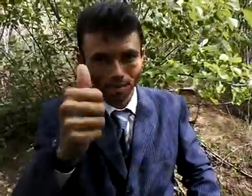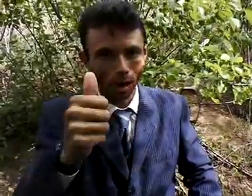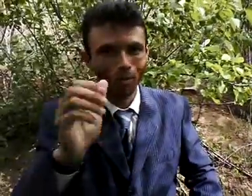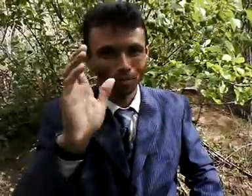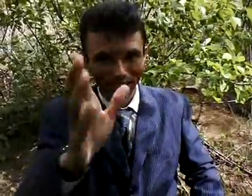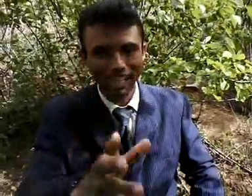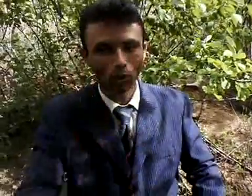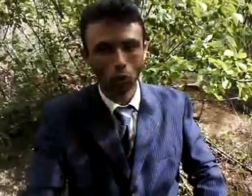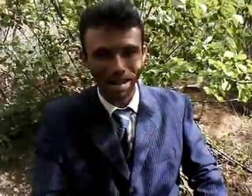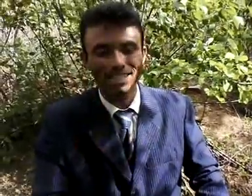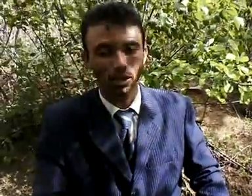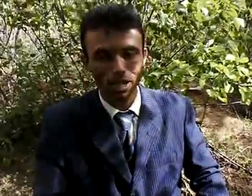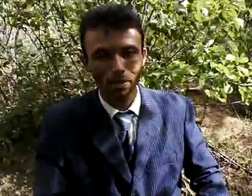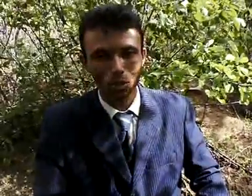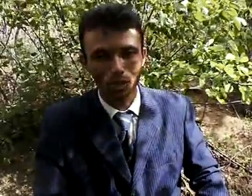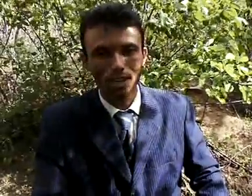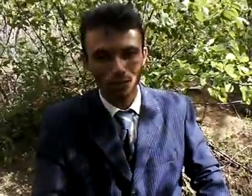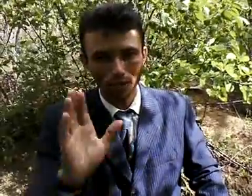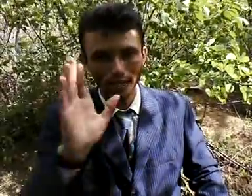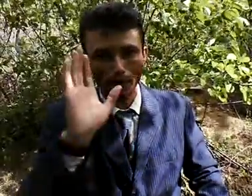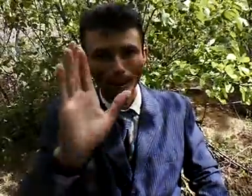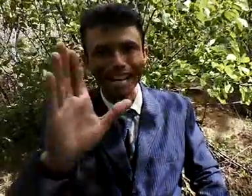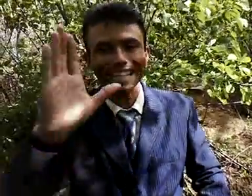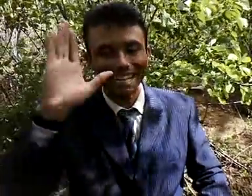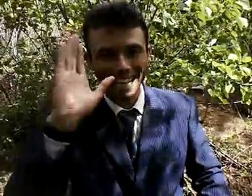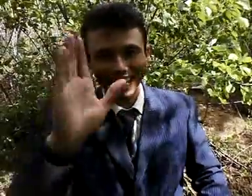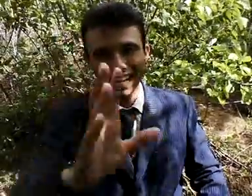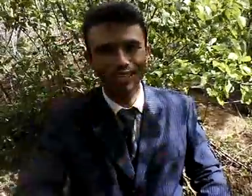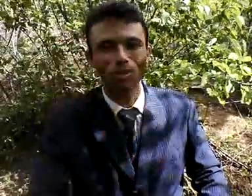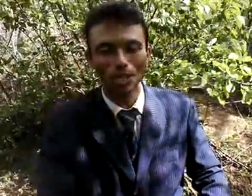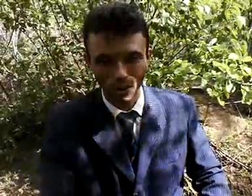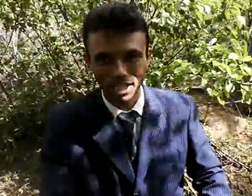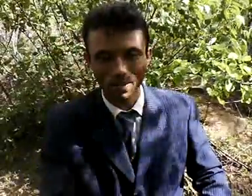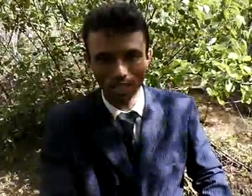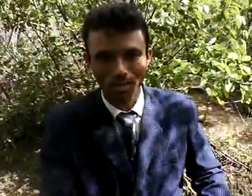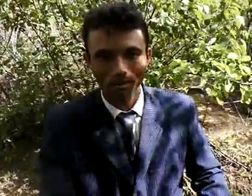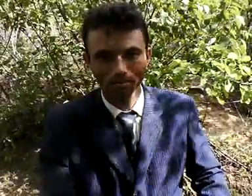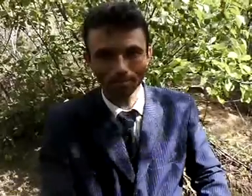irmão Daniel Duarte. Que Deus te abençoe. Fica na paz e na graça do Senhor Jesus Cristo.